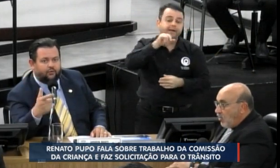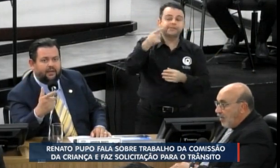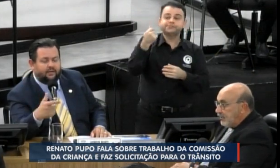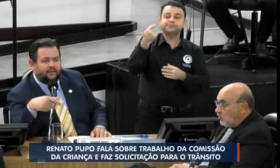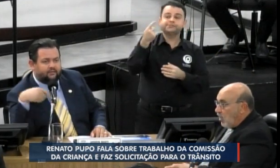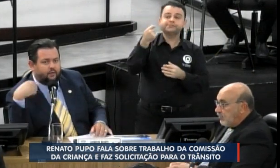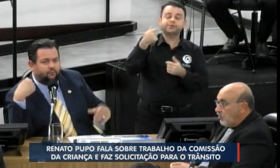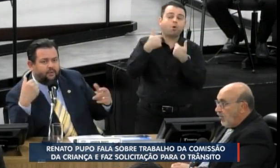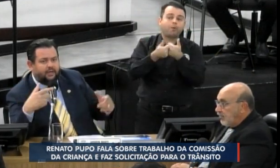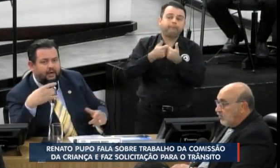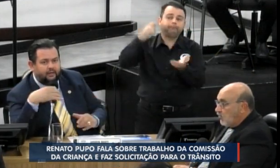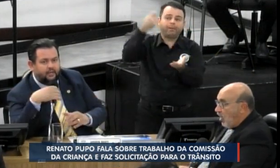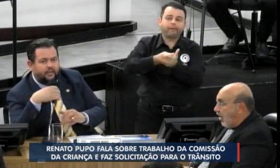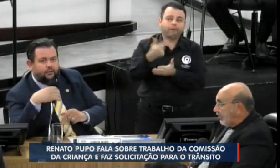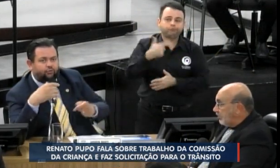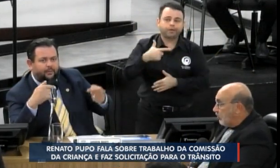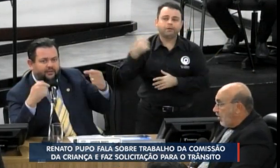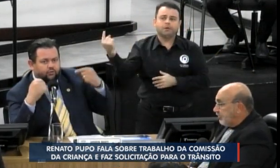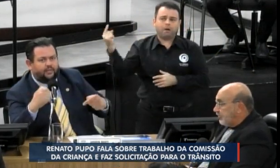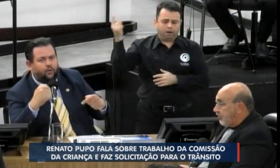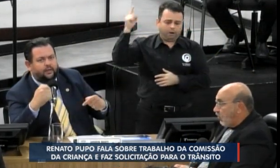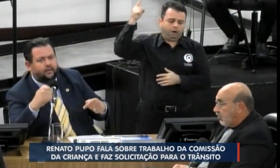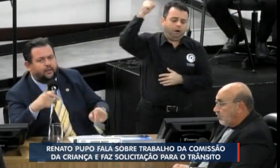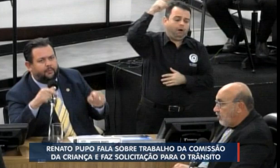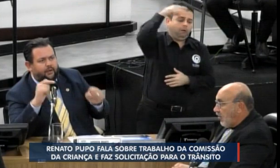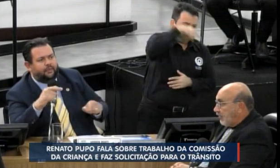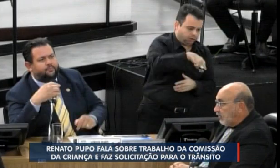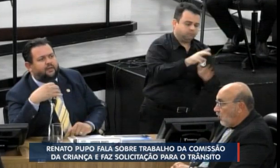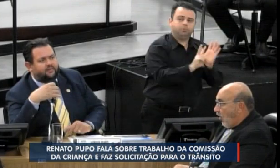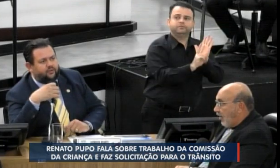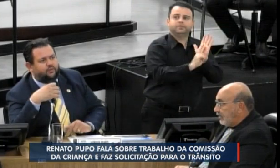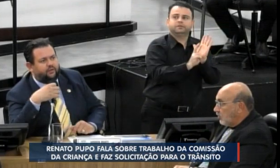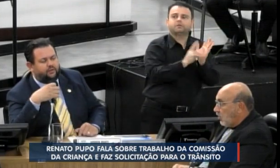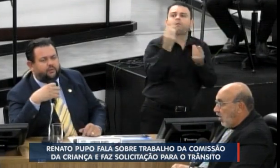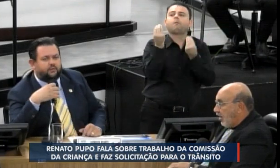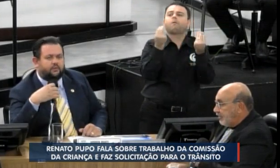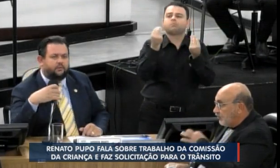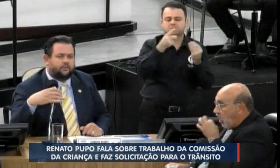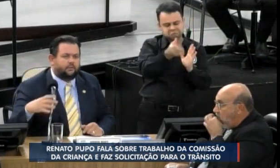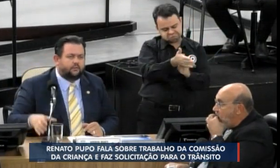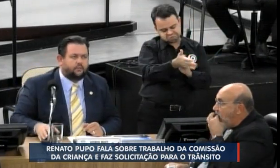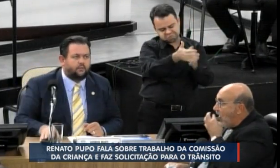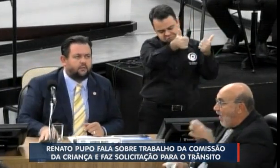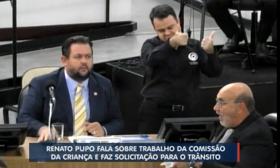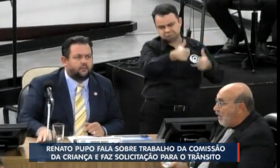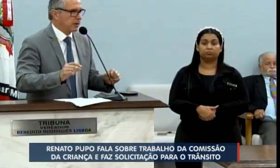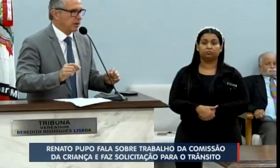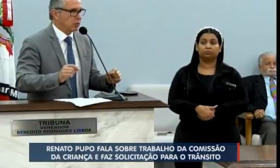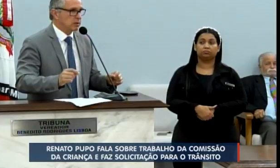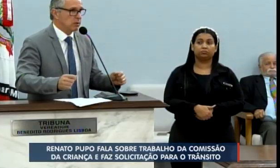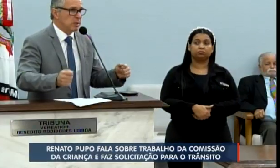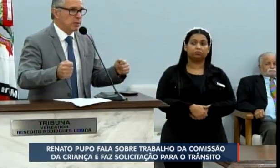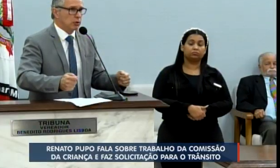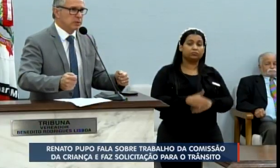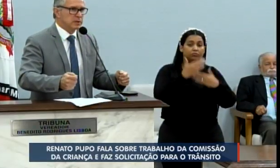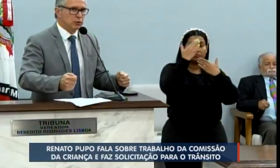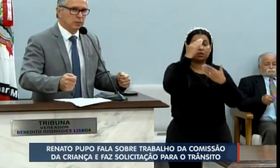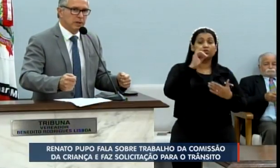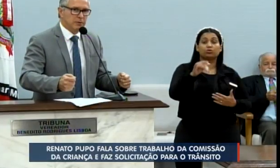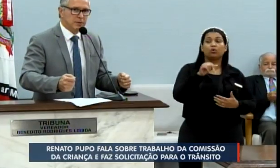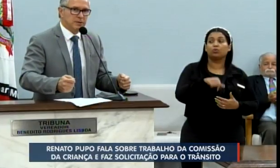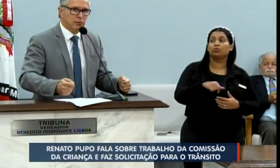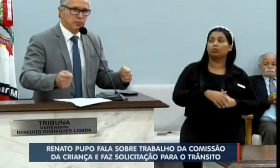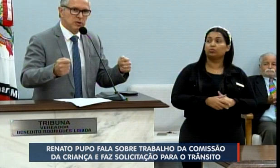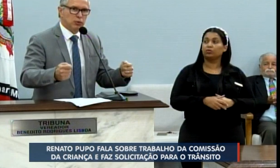para fazer uma reclamação, um familiar. Então já passou da hora. Parabéns pela iniciativa, vereador. Obrigado, obrigado, vereador. Só uma pequena correção. Eu não me